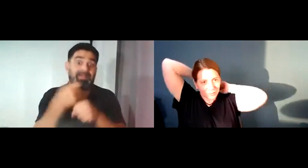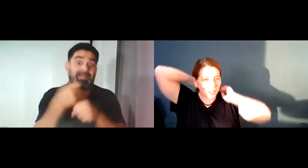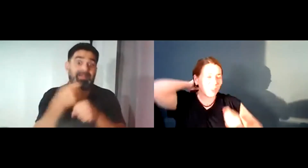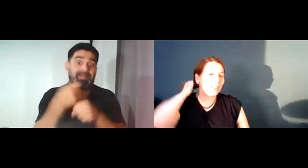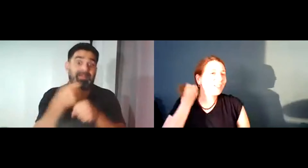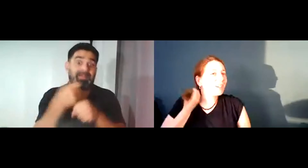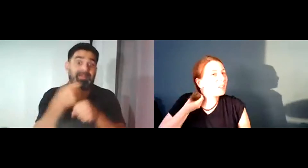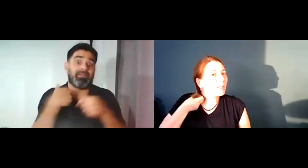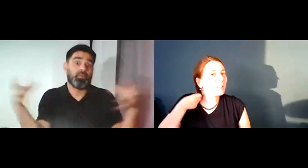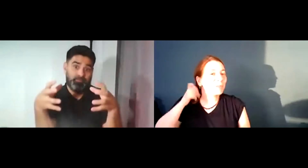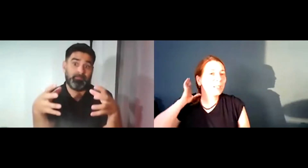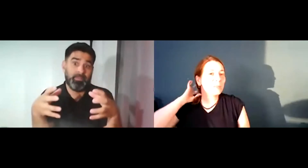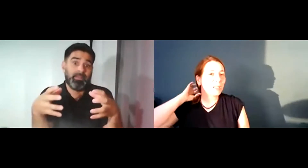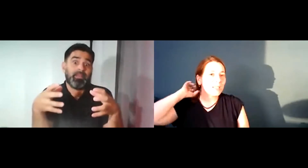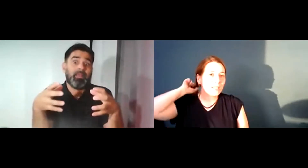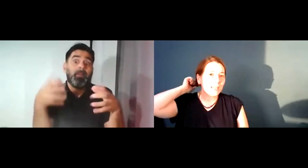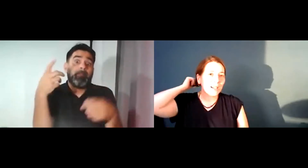Bueno, este cuatrimestre fue una experiencia muy